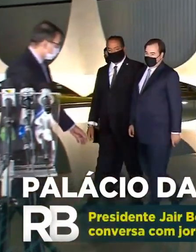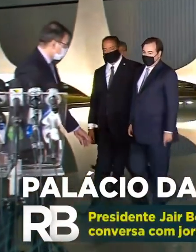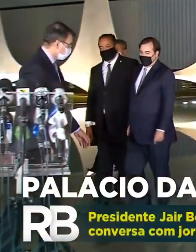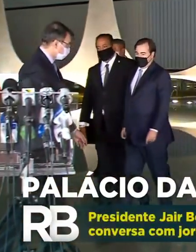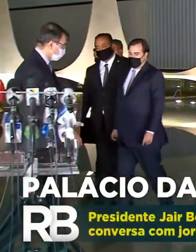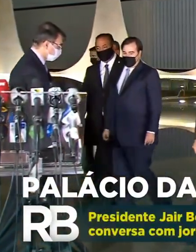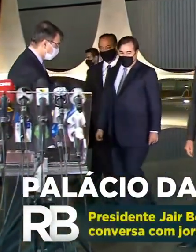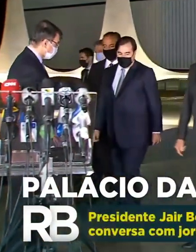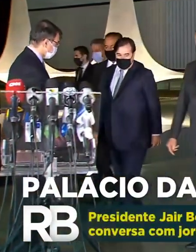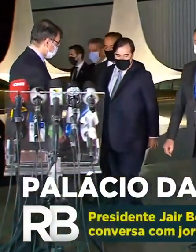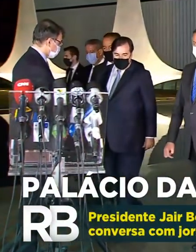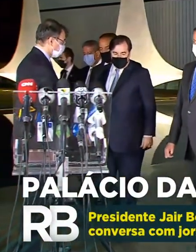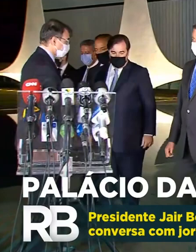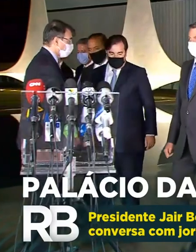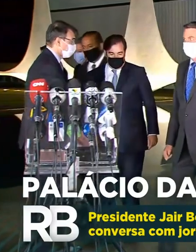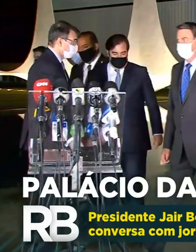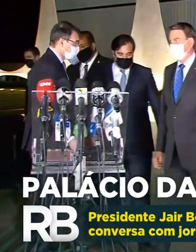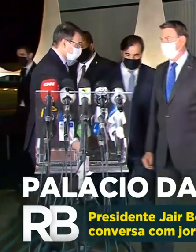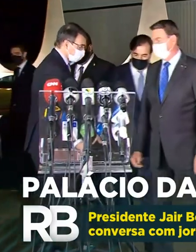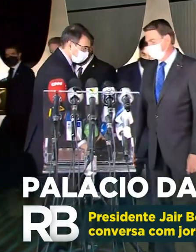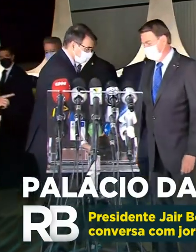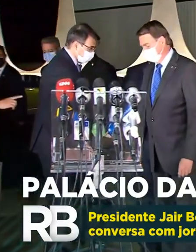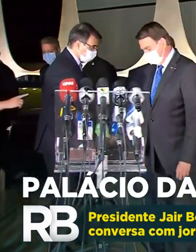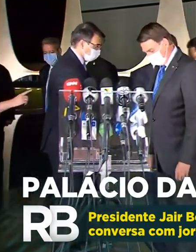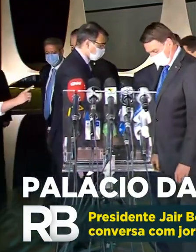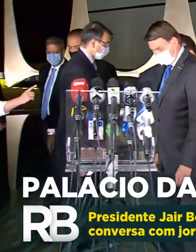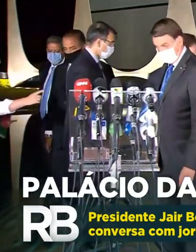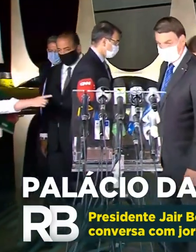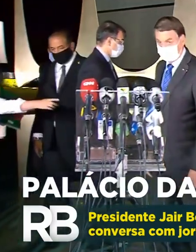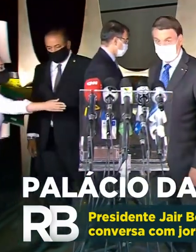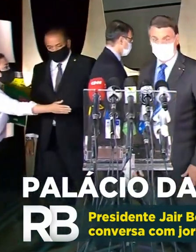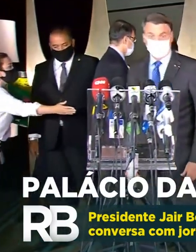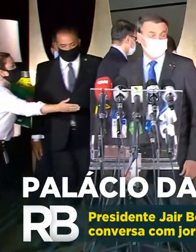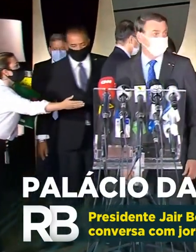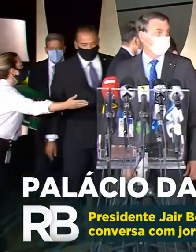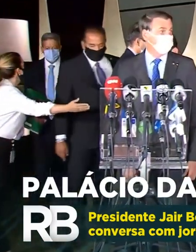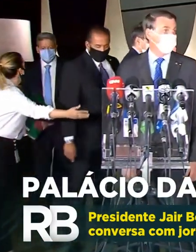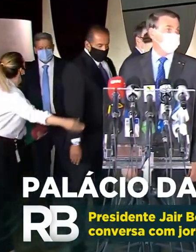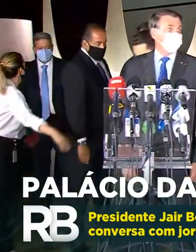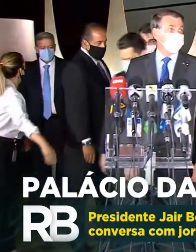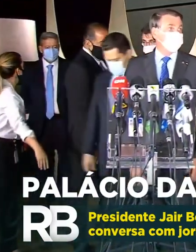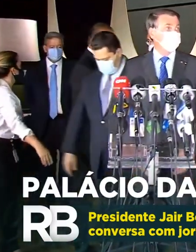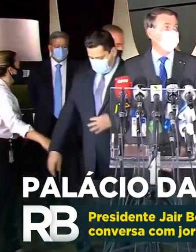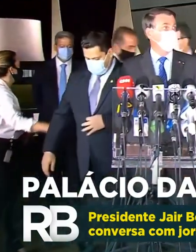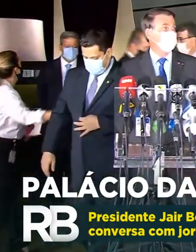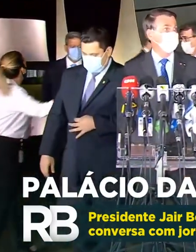e agora sim a gente acompanha a fala do presidente Jair Bolsonaro.